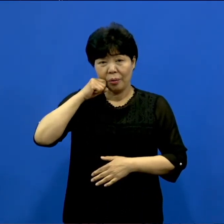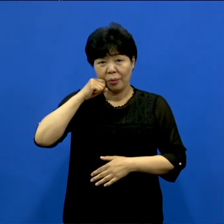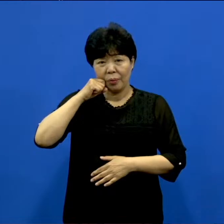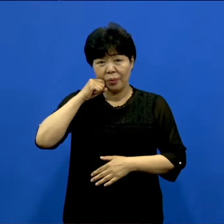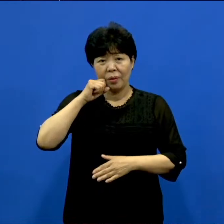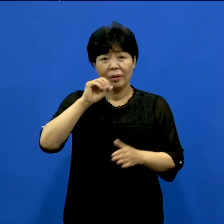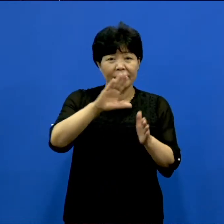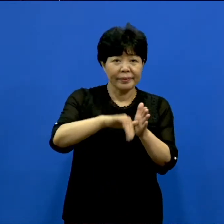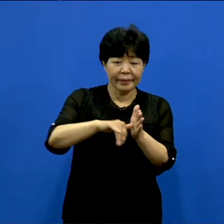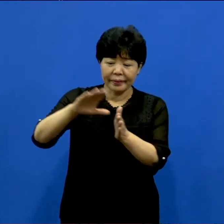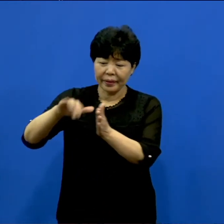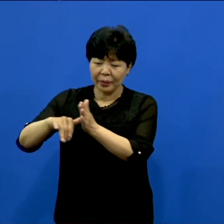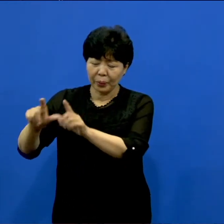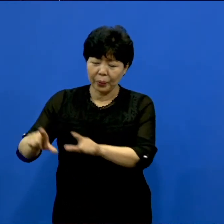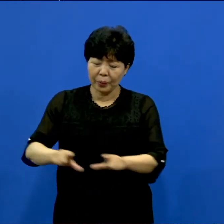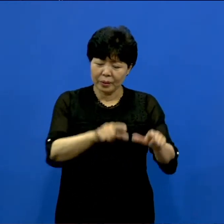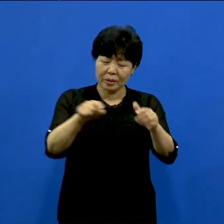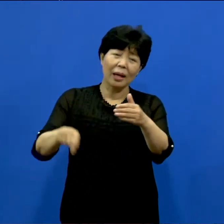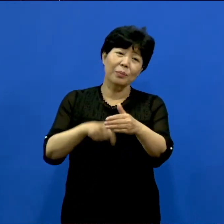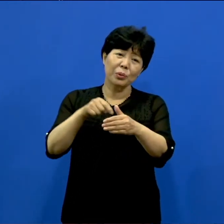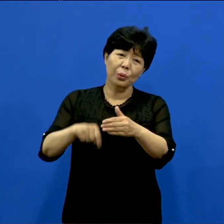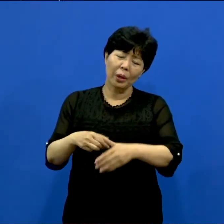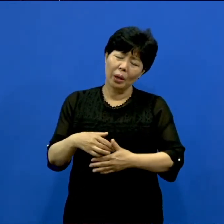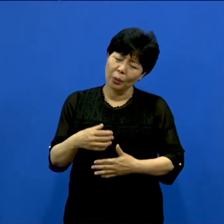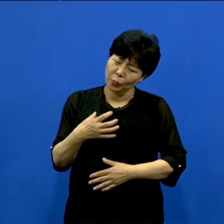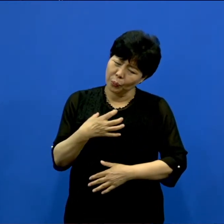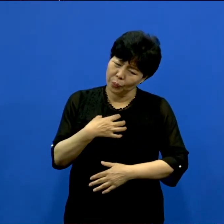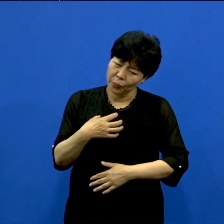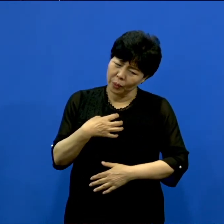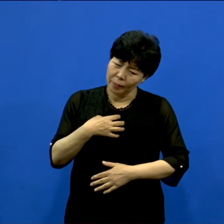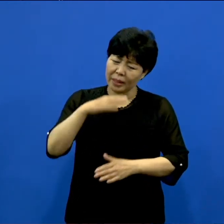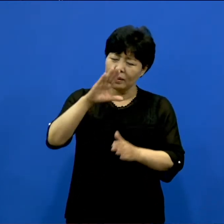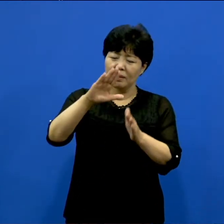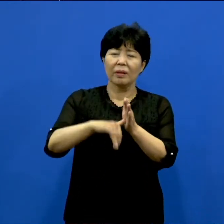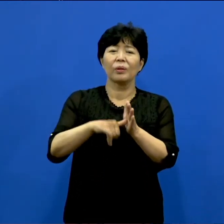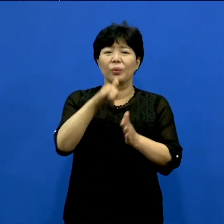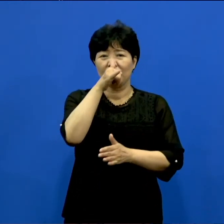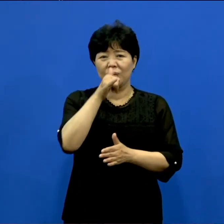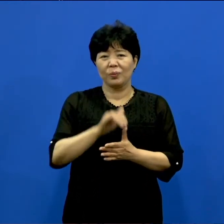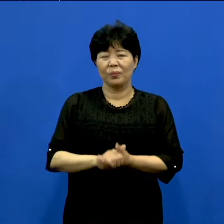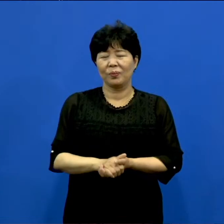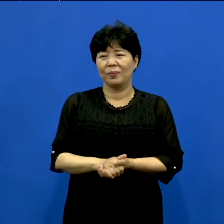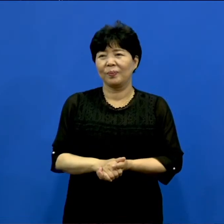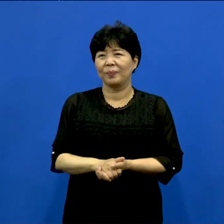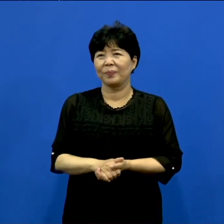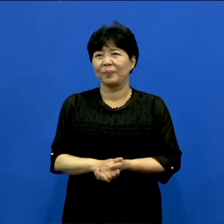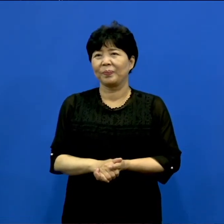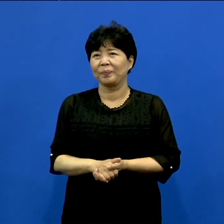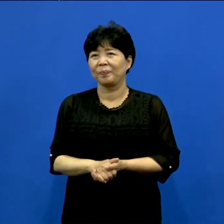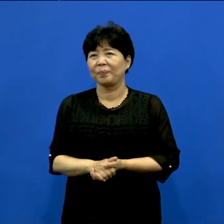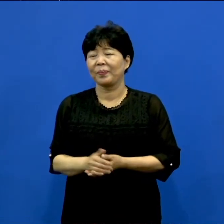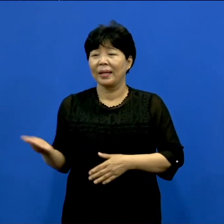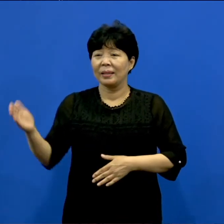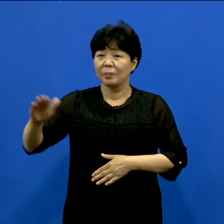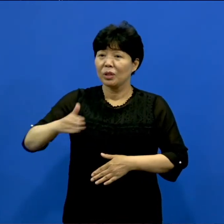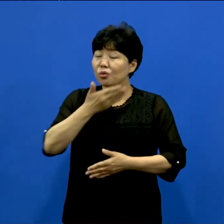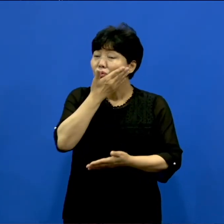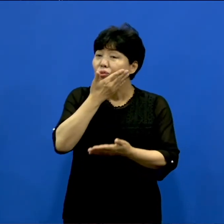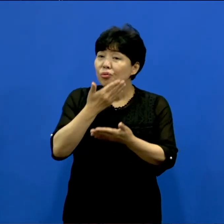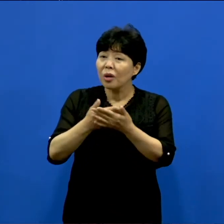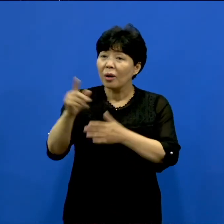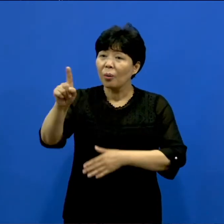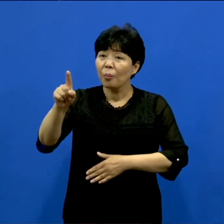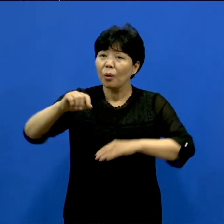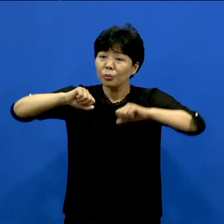내 삶에 위험한 요소가 될 때가 있습니다. 위험스럽게 여길 때가 있습니다. 그러나 중요한 것은 순종을